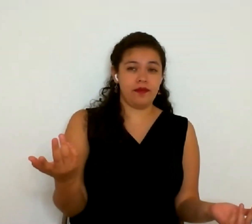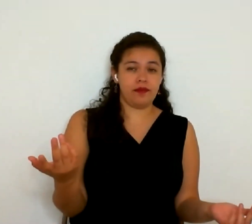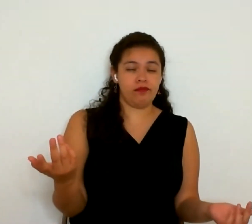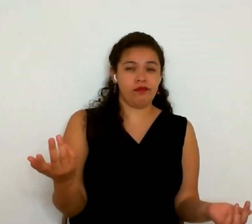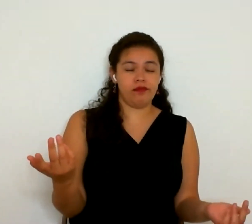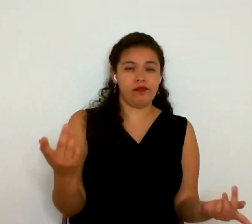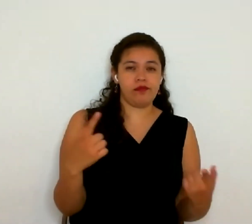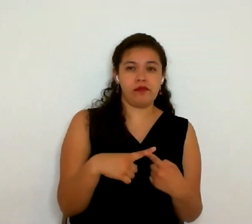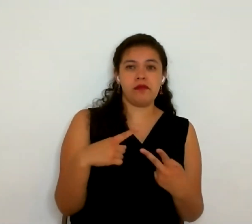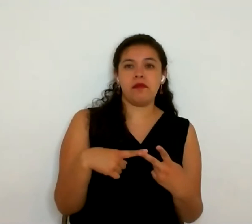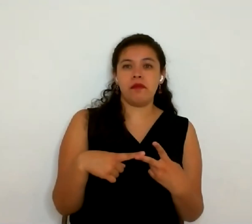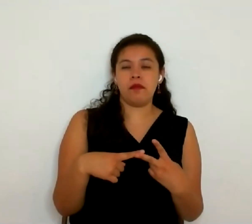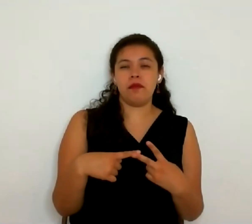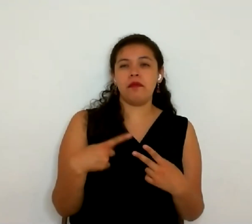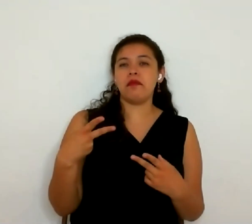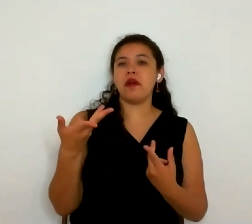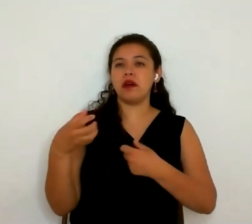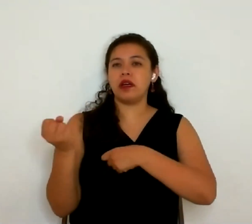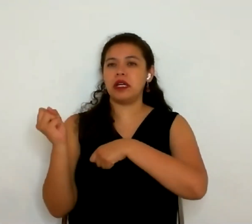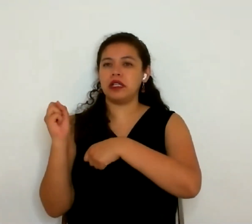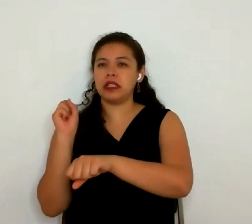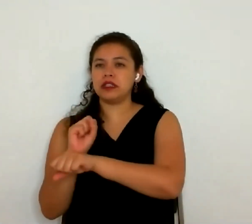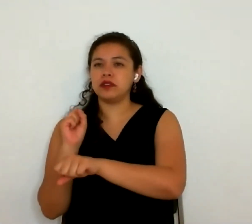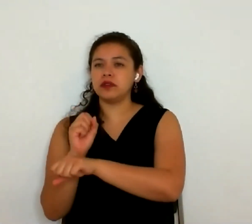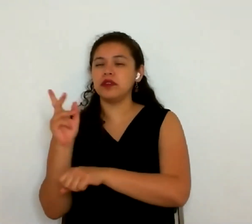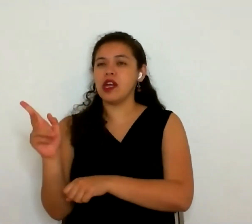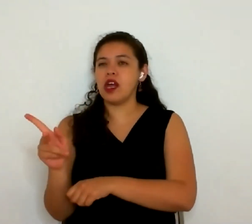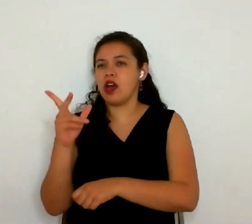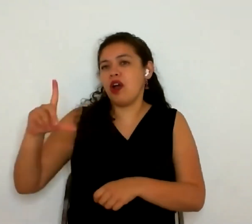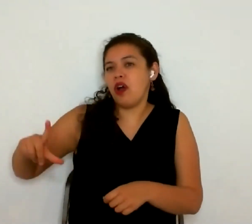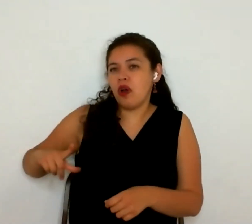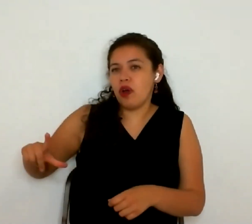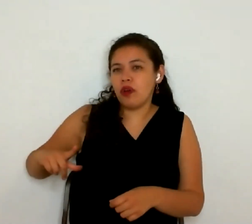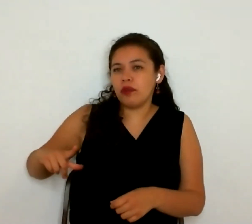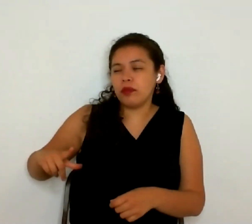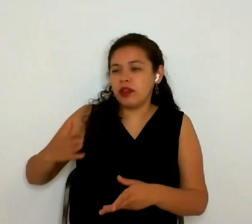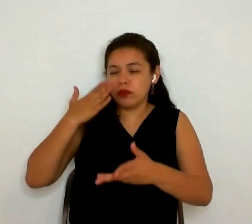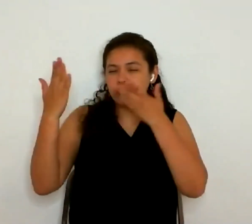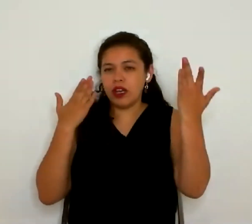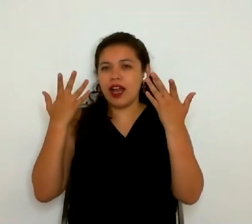en la secundaria pública pues buenos la situación existía